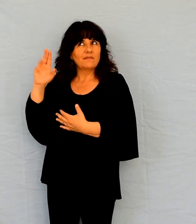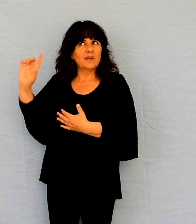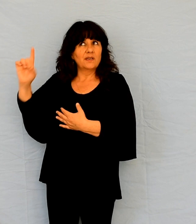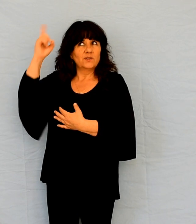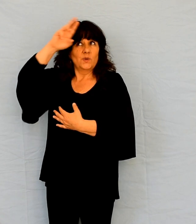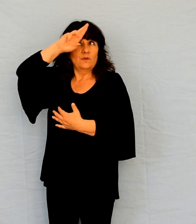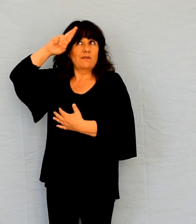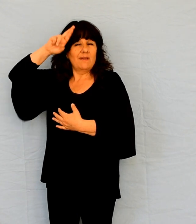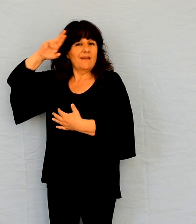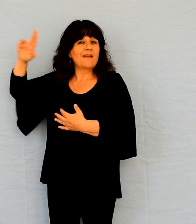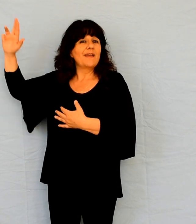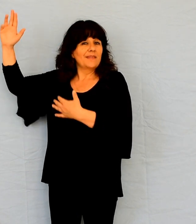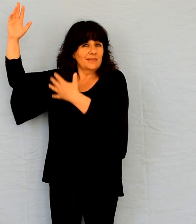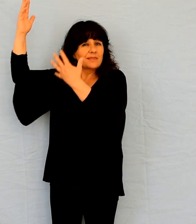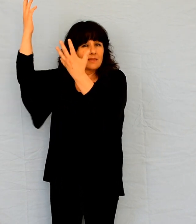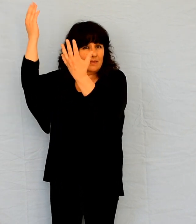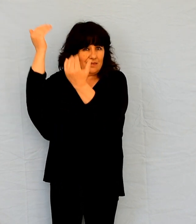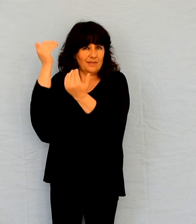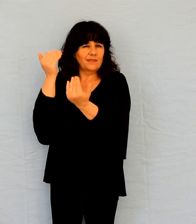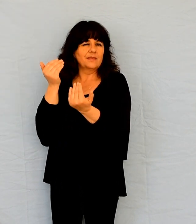Il alla trouver Pilate et demanda le corps de Jésus.